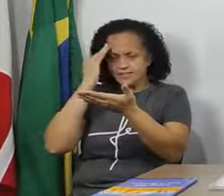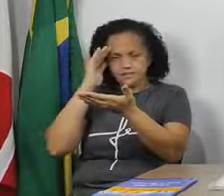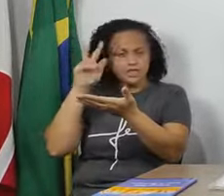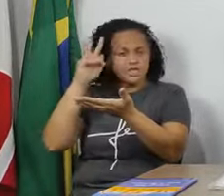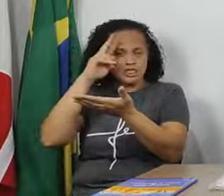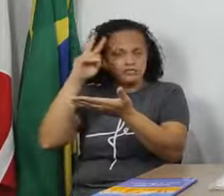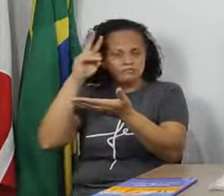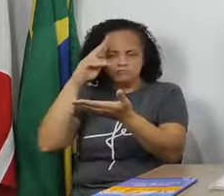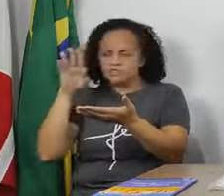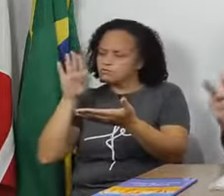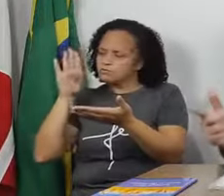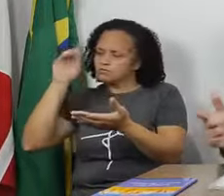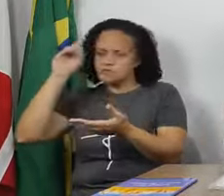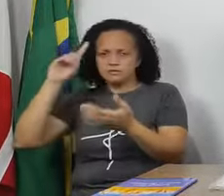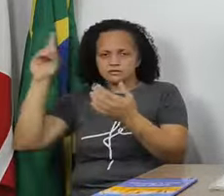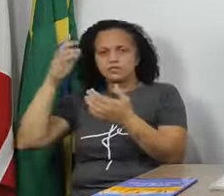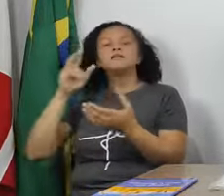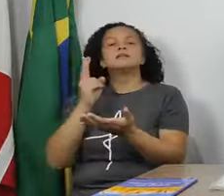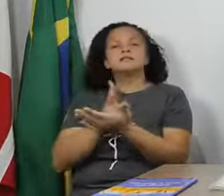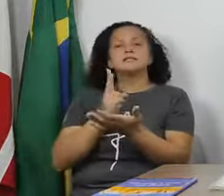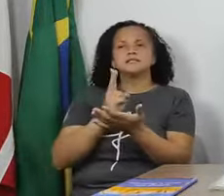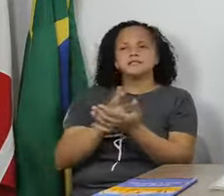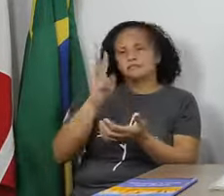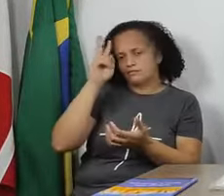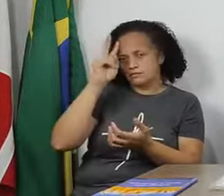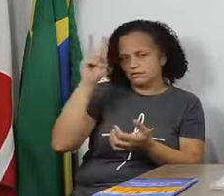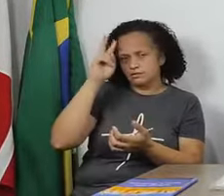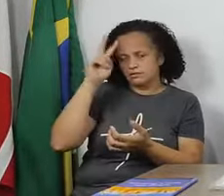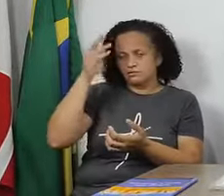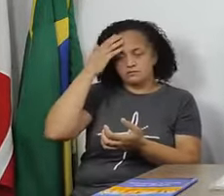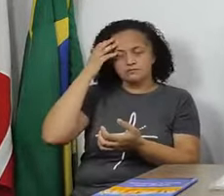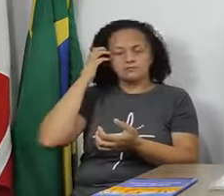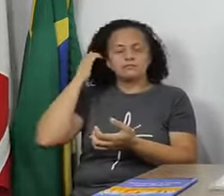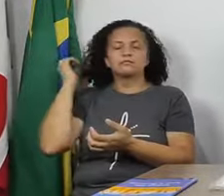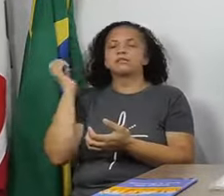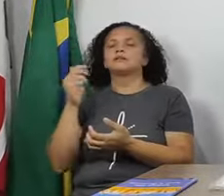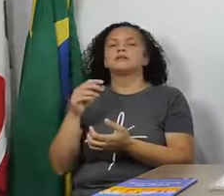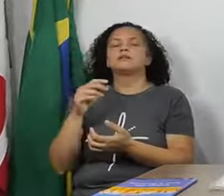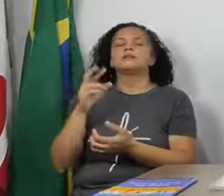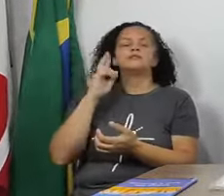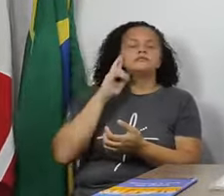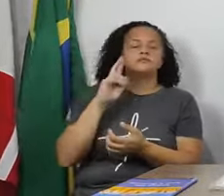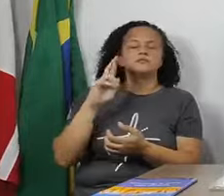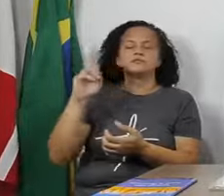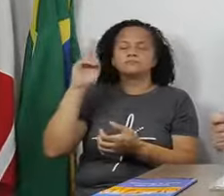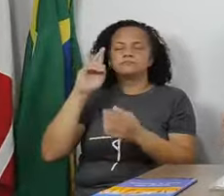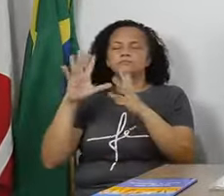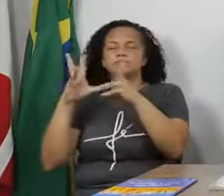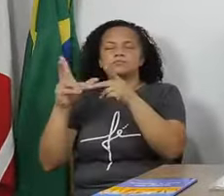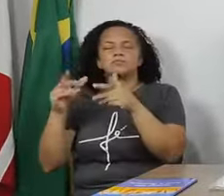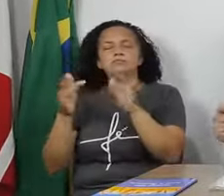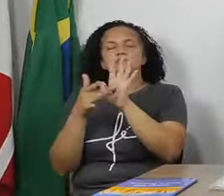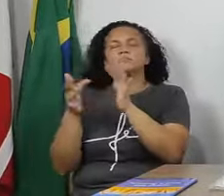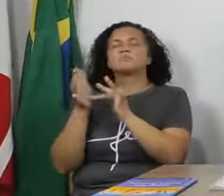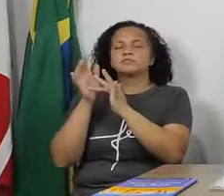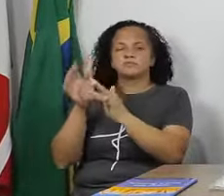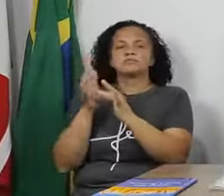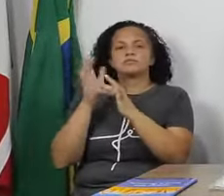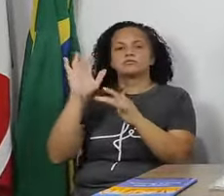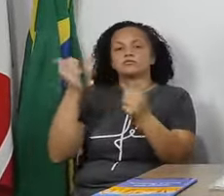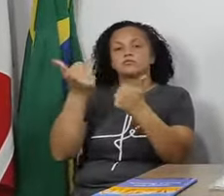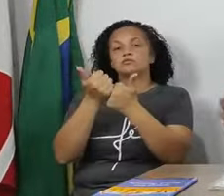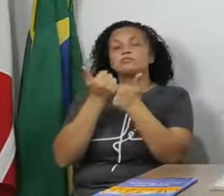Deus, meditar de dia e de noite sobre os fatos redentores em Cristo, meditar de dia e de noite sobre